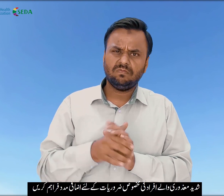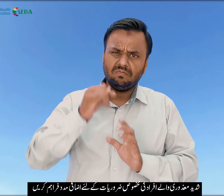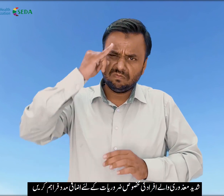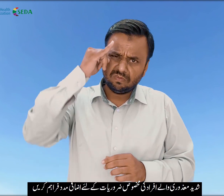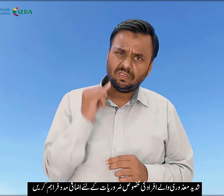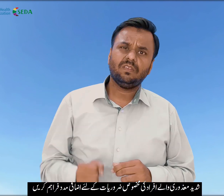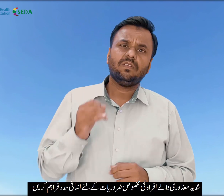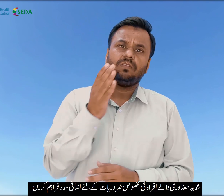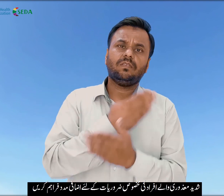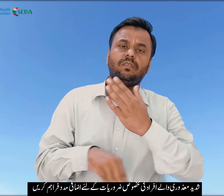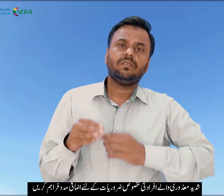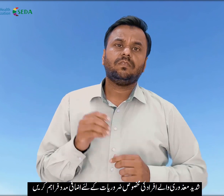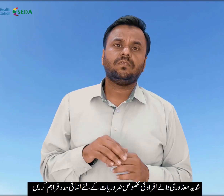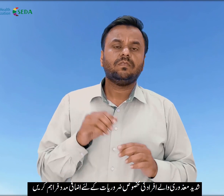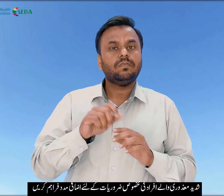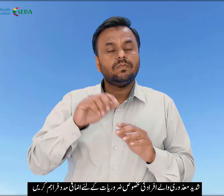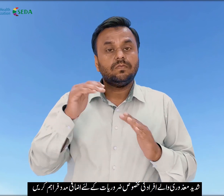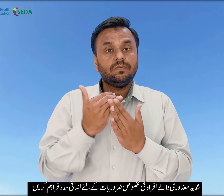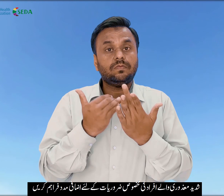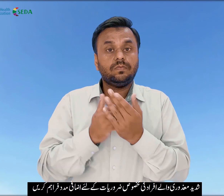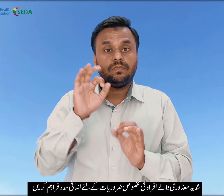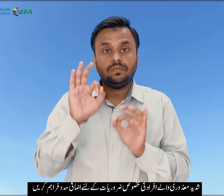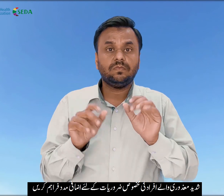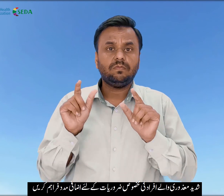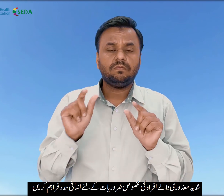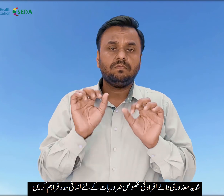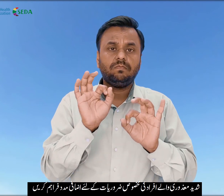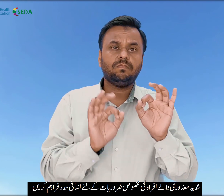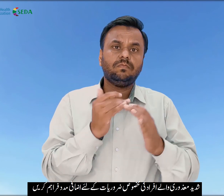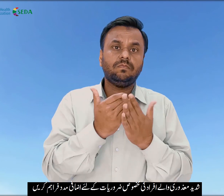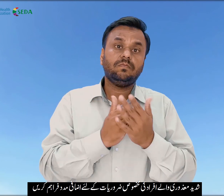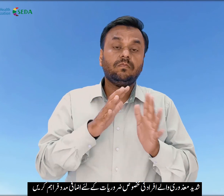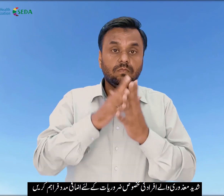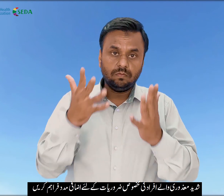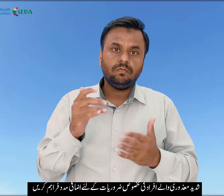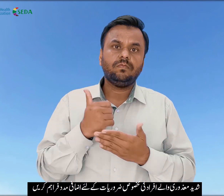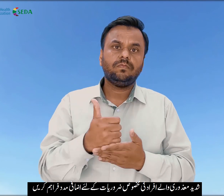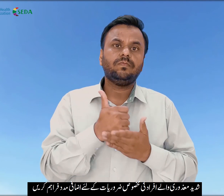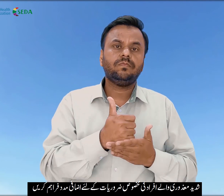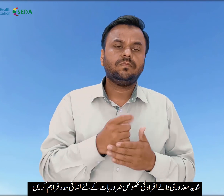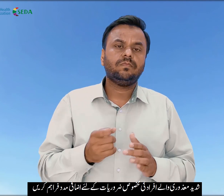شدید معذوری والے افراد کی مخصوص ضروریات کے لیے اضافی مدد فراہم کریں۔